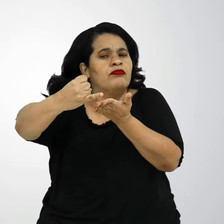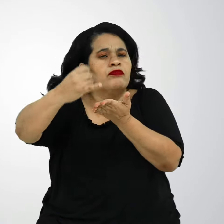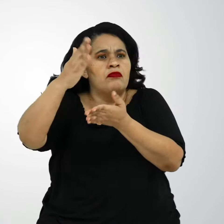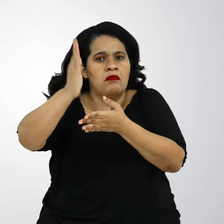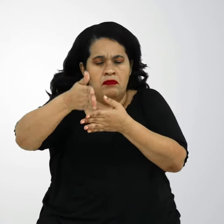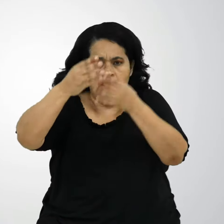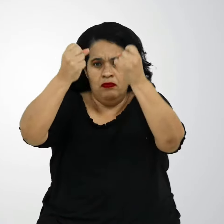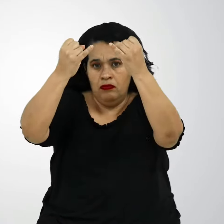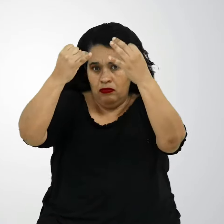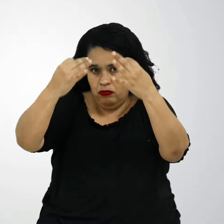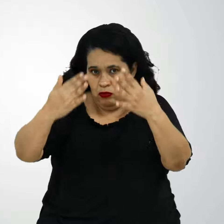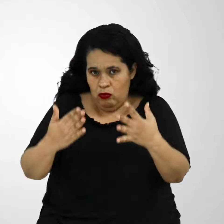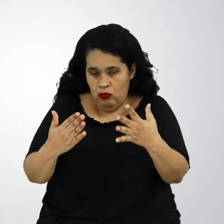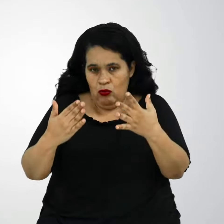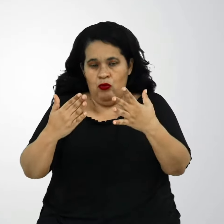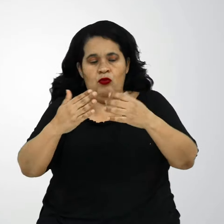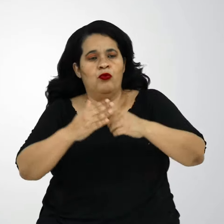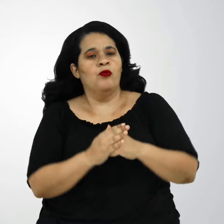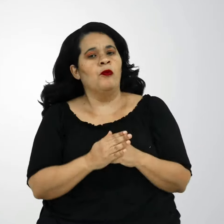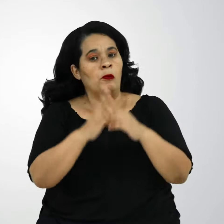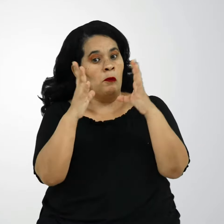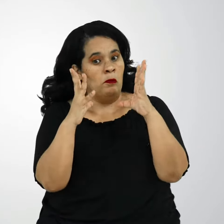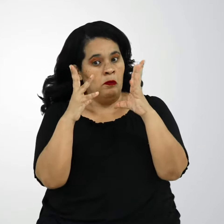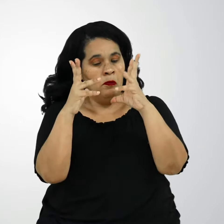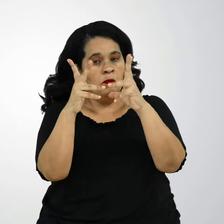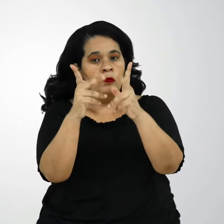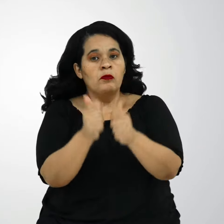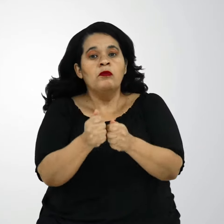que os fatos foram narrados,